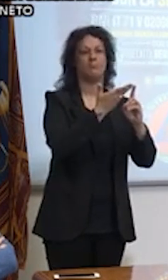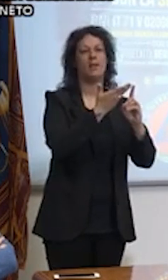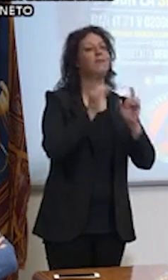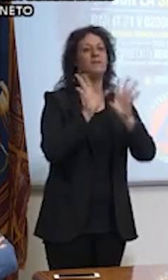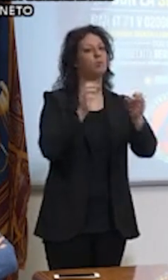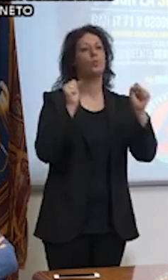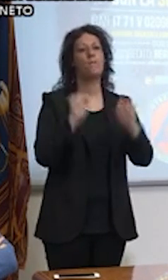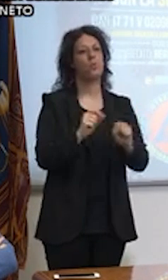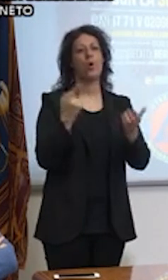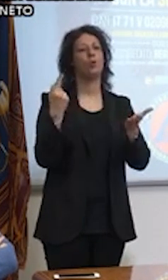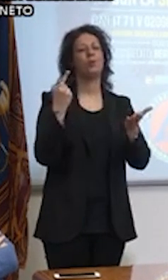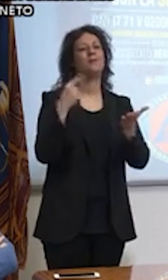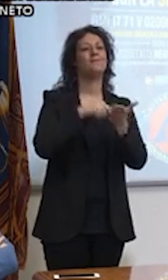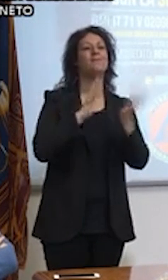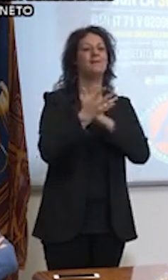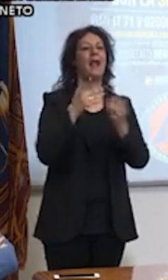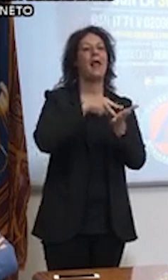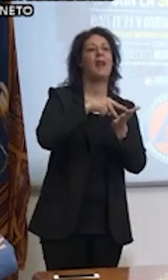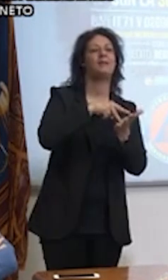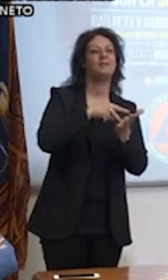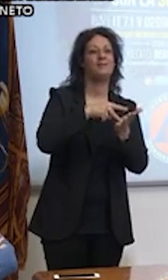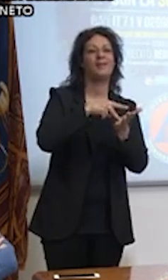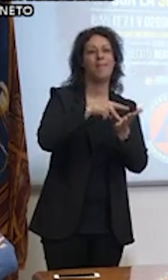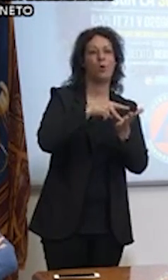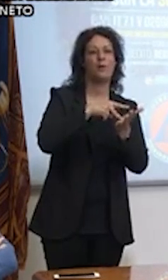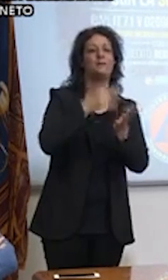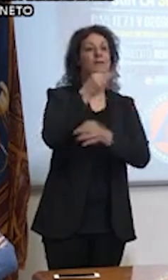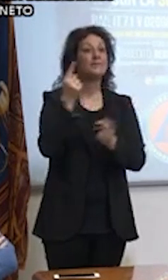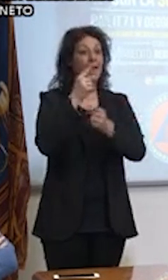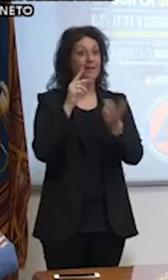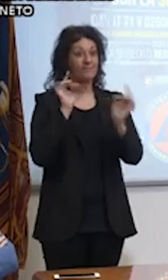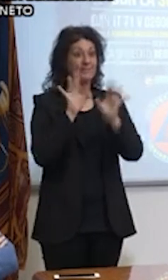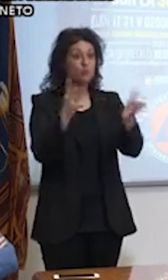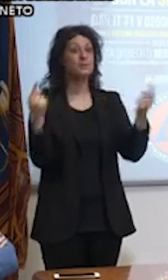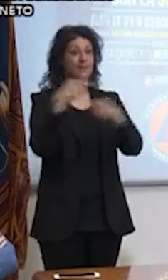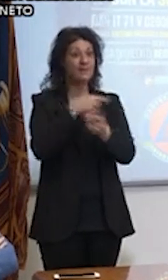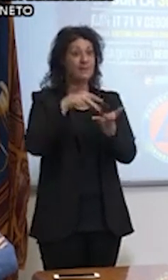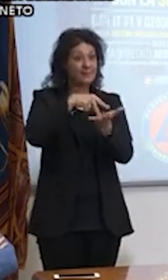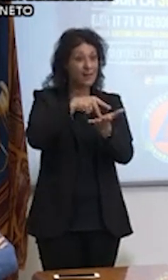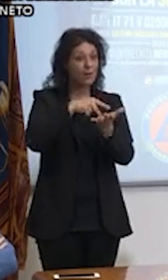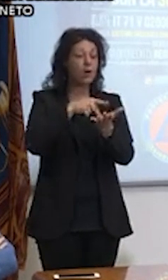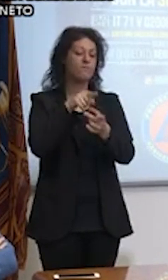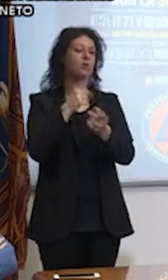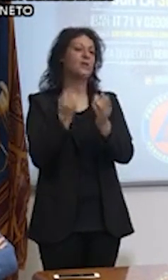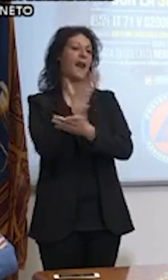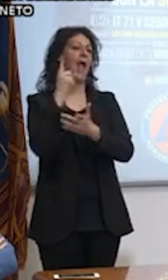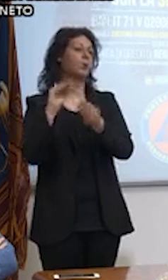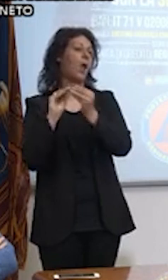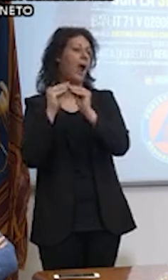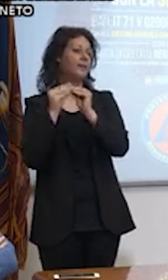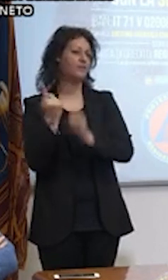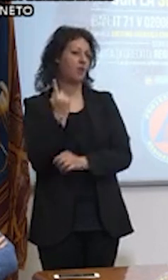virus artificiale. Noi notiamo che come si può dire, la fase endemica, la fase